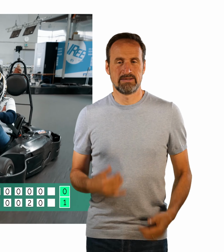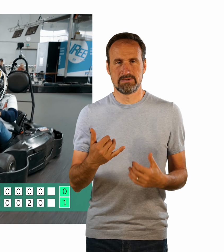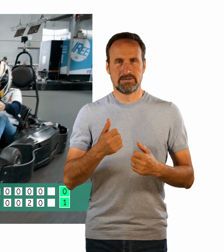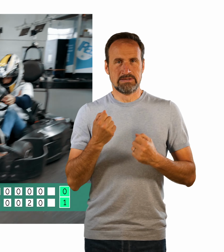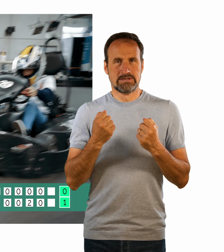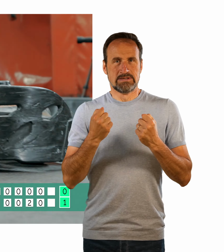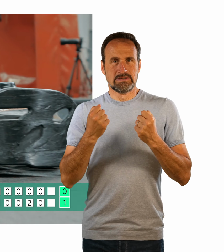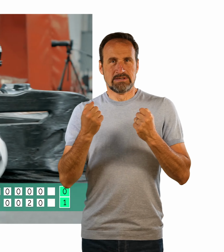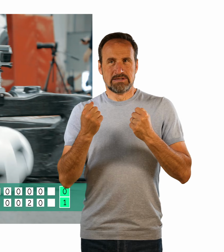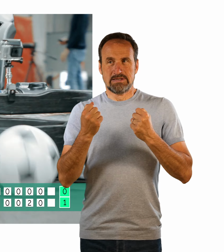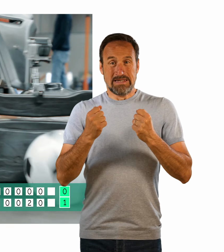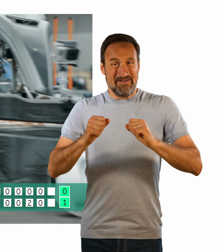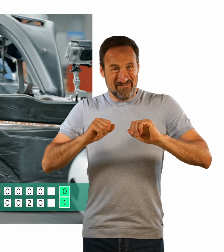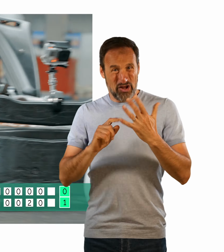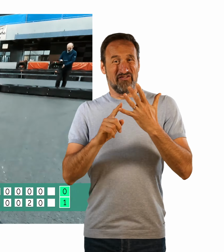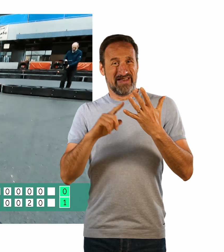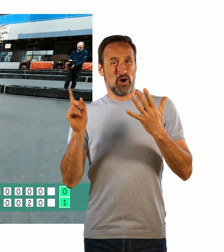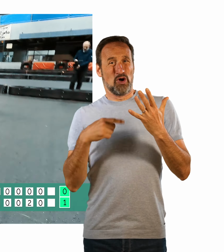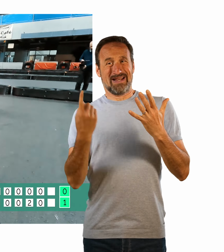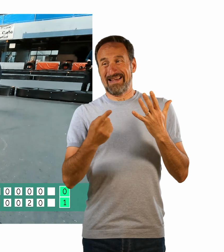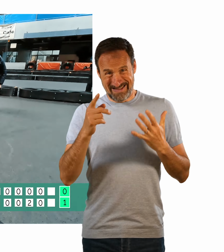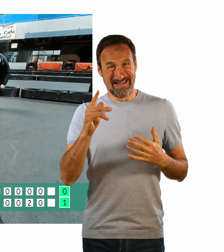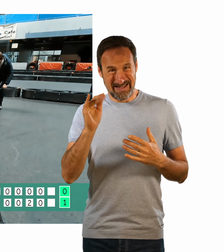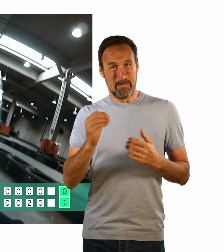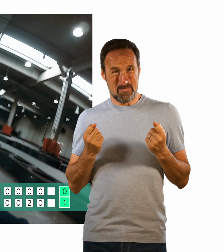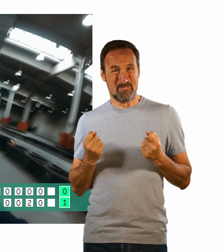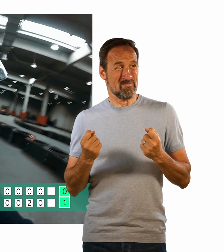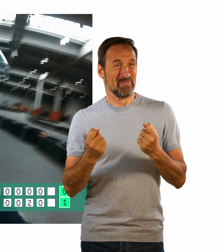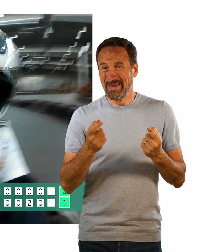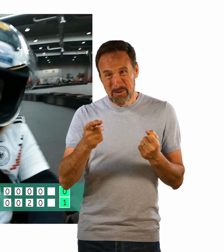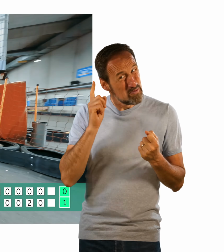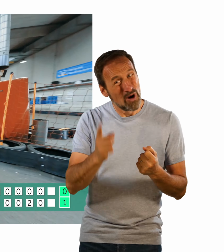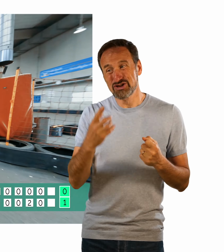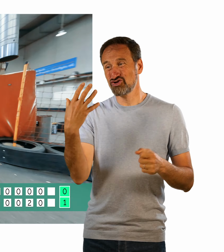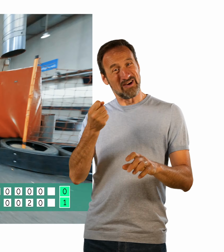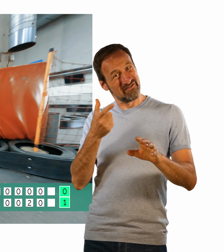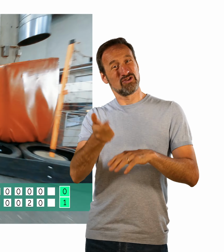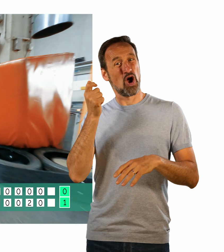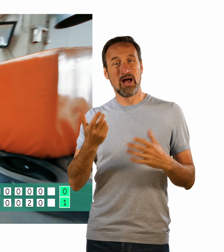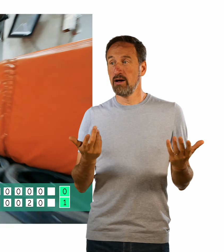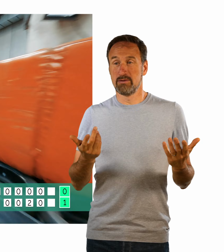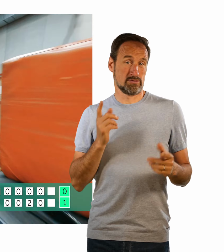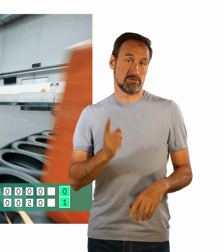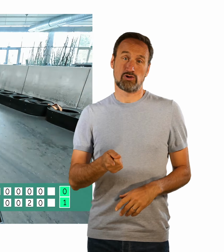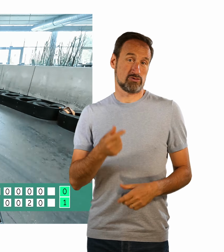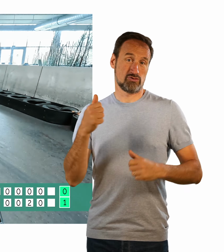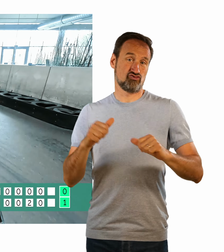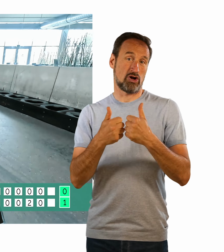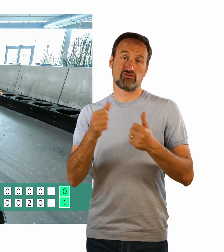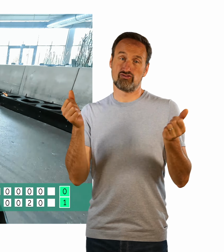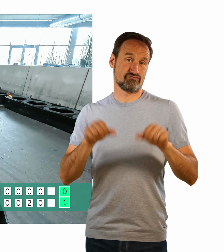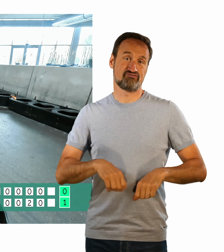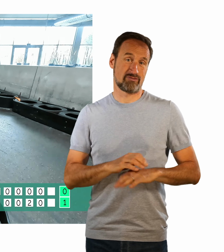wird's dramatisch. Das ist Kims letzte Runde. Sie muss hier ein Tor schießen. Sonst ist die Challenge verloren.